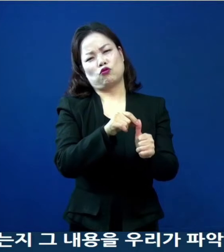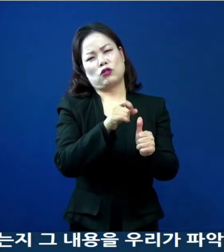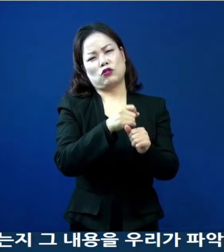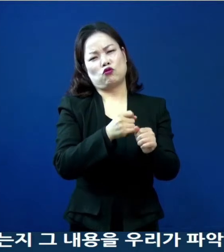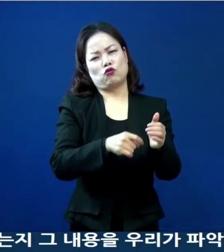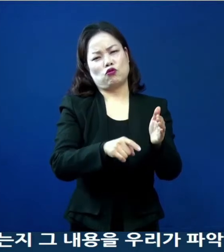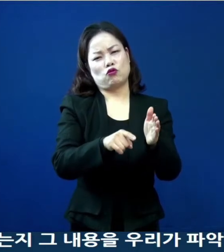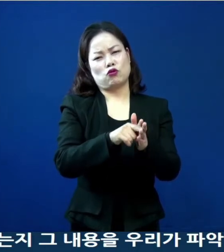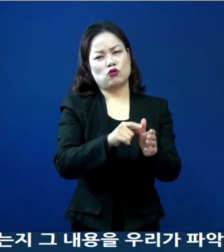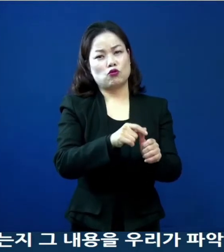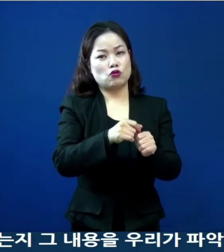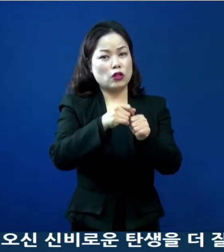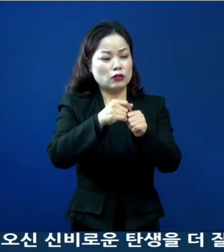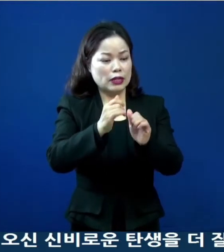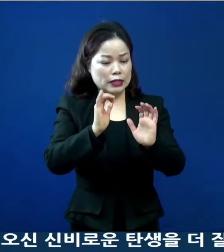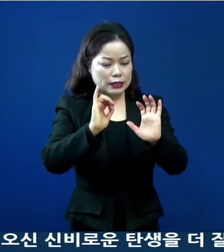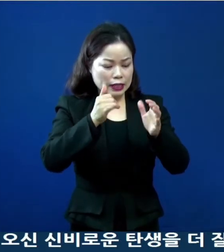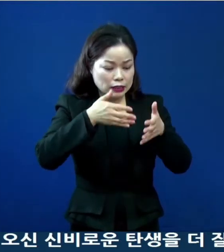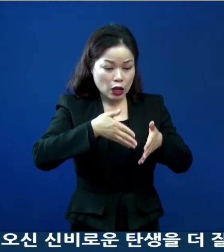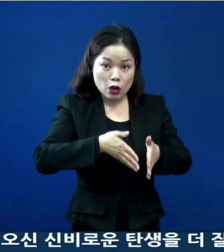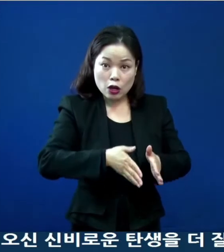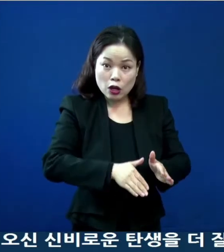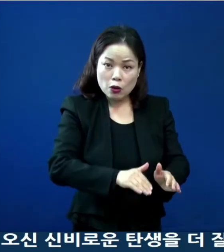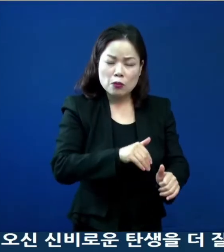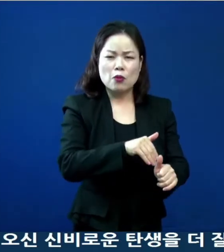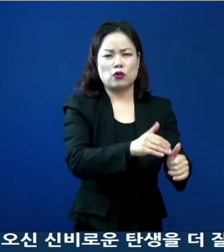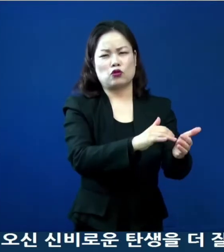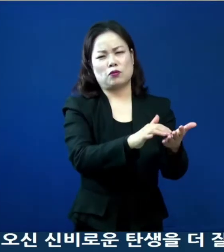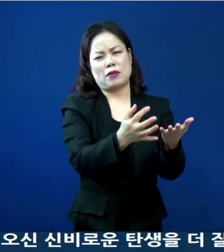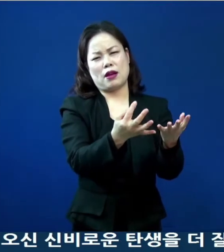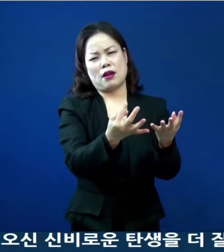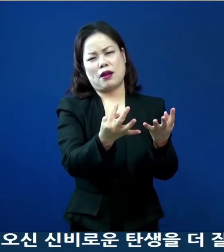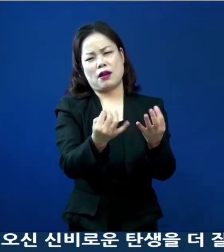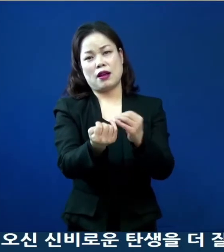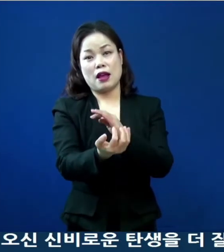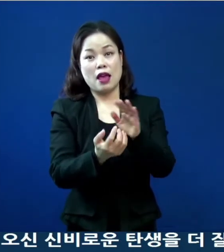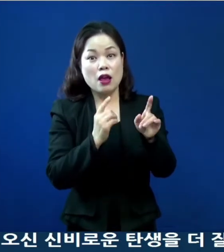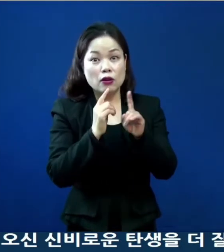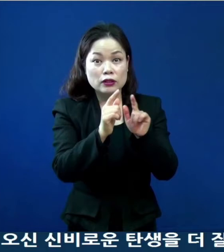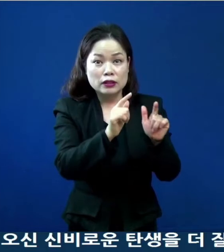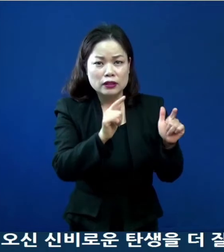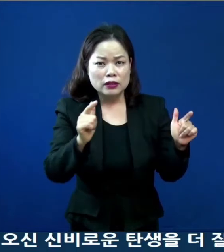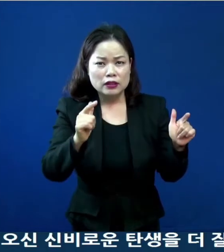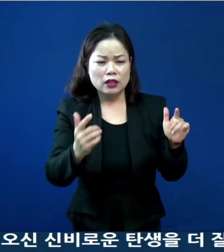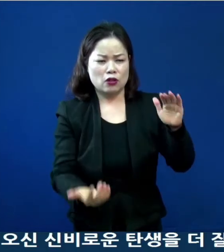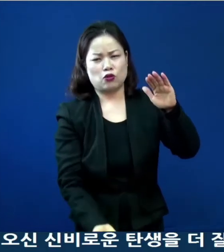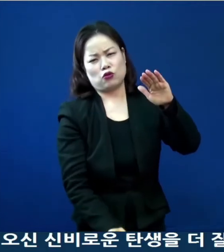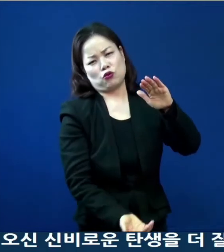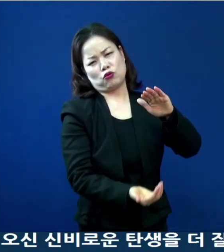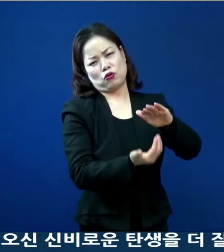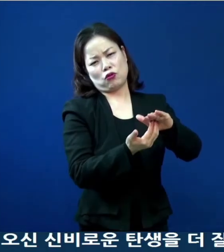구원하시기 위해서 구세주를 세상에 보내실 거라는 수많은 예언들의 성취,